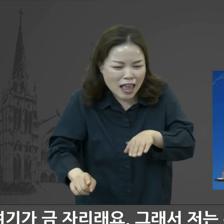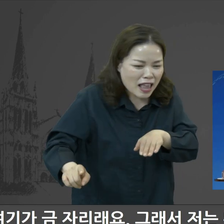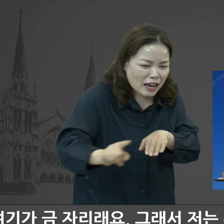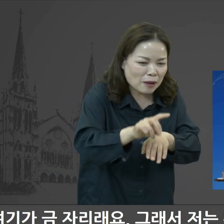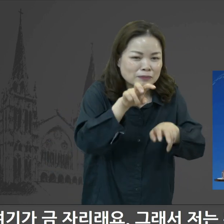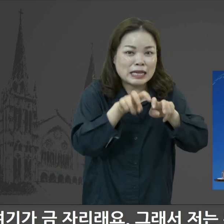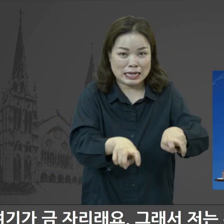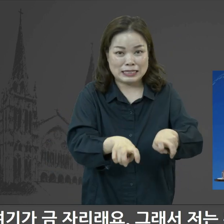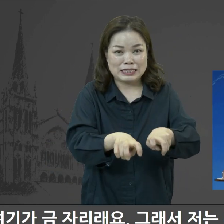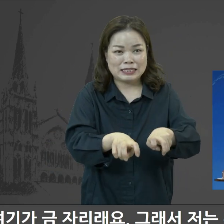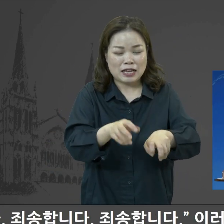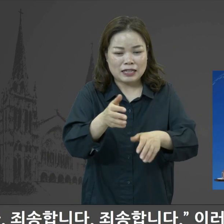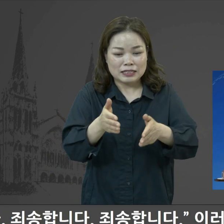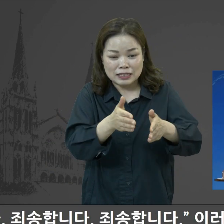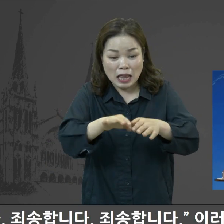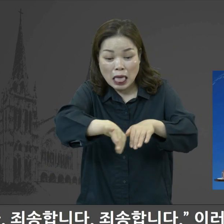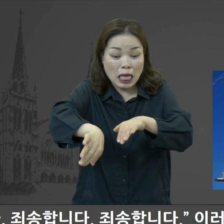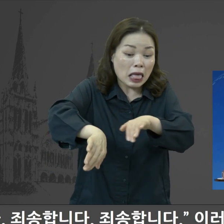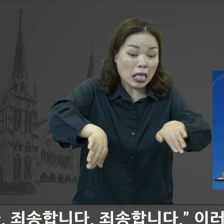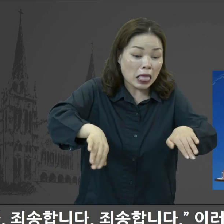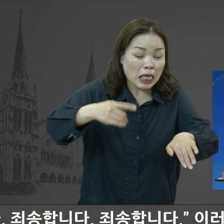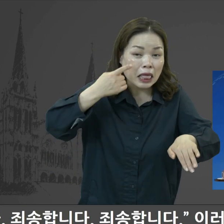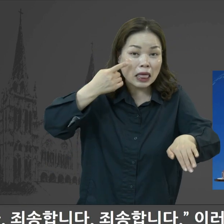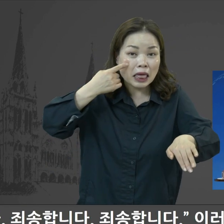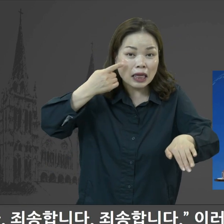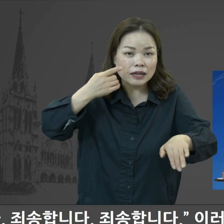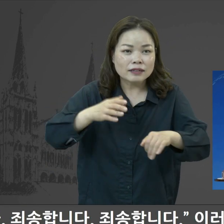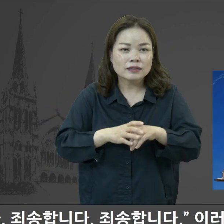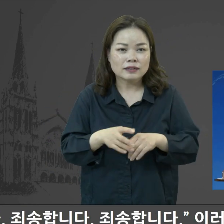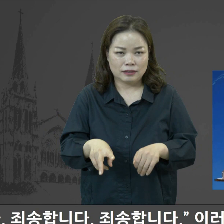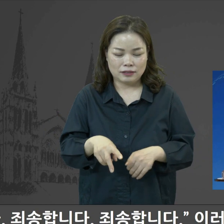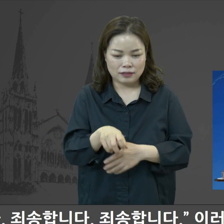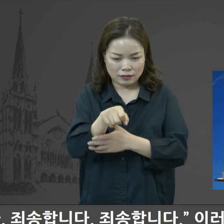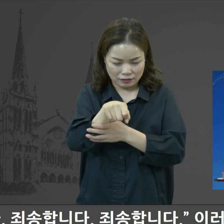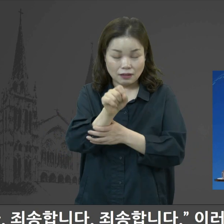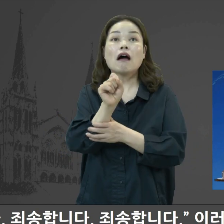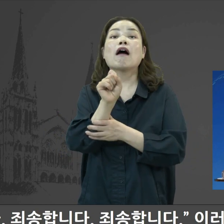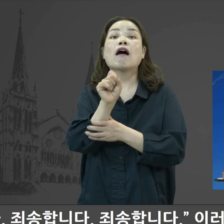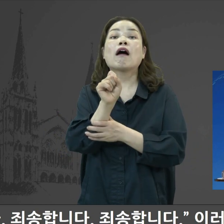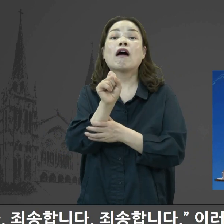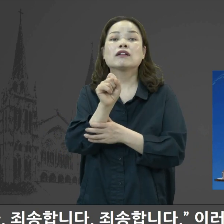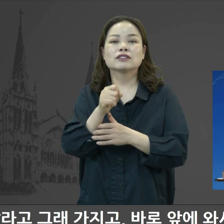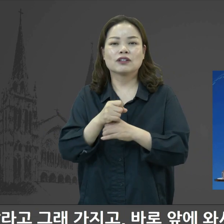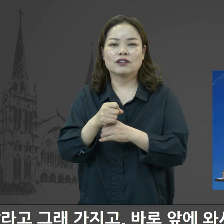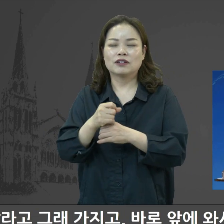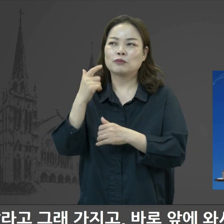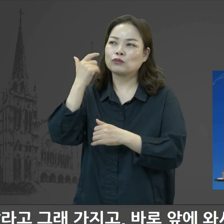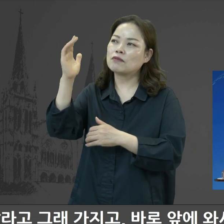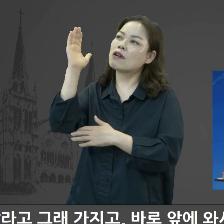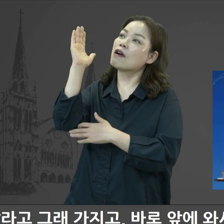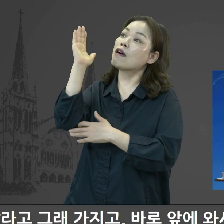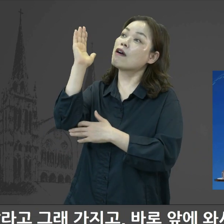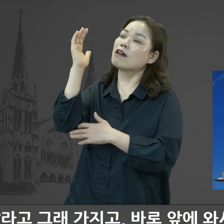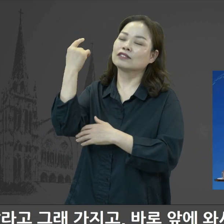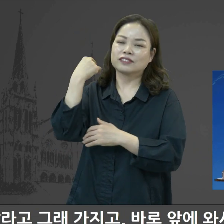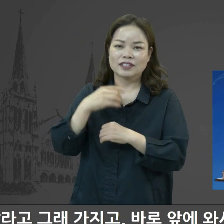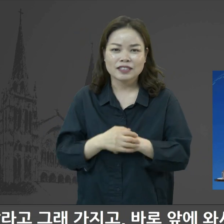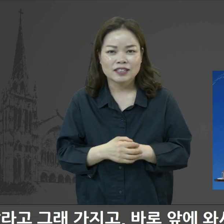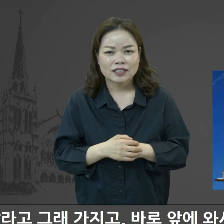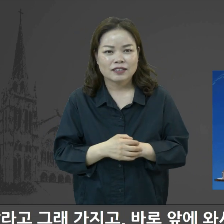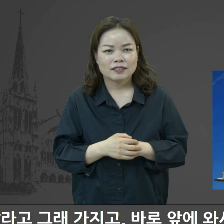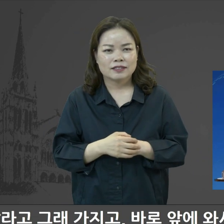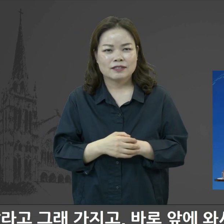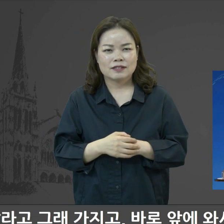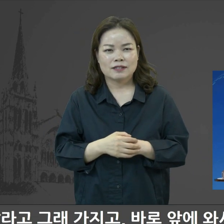그냥 죄송하다고 길 좀 비켜달라 그래갖고 바로 요 앞에 와갖고 고개를 이렇게 들고 그러고 은혜를 받았어요. 정말 목사님이